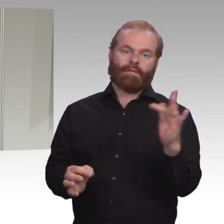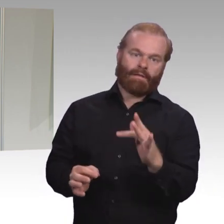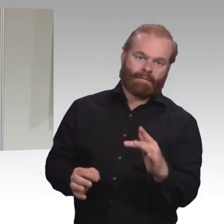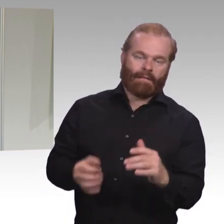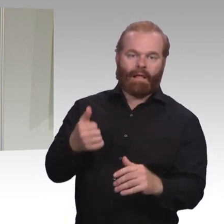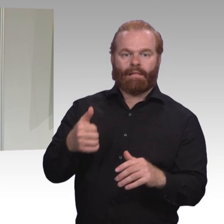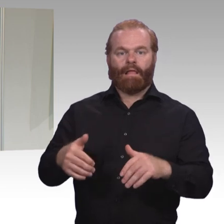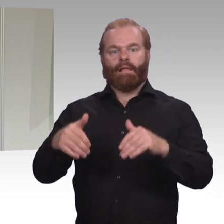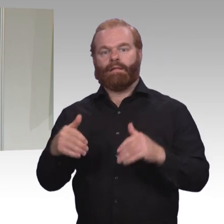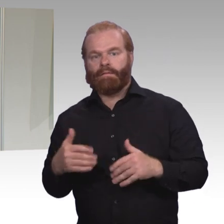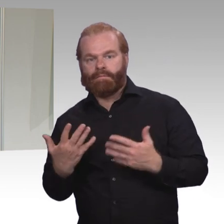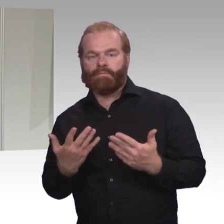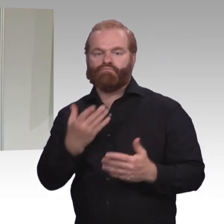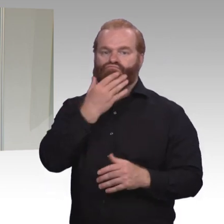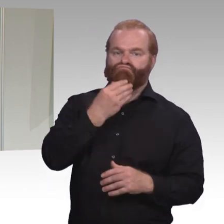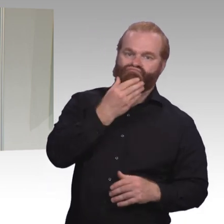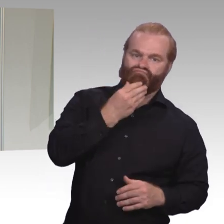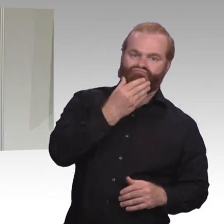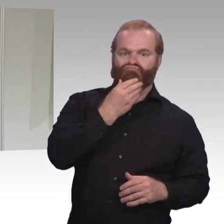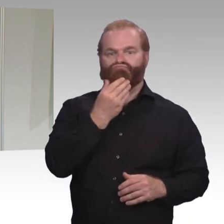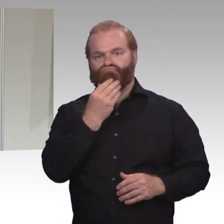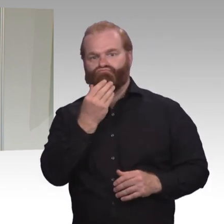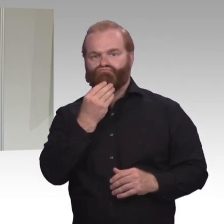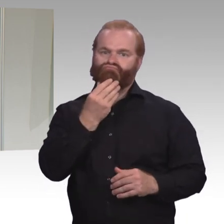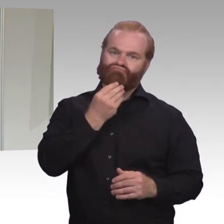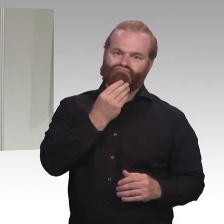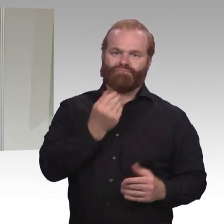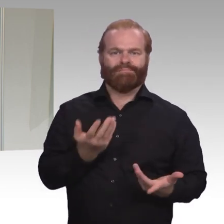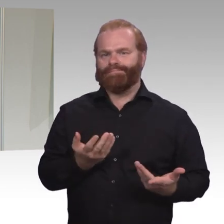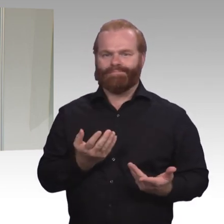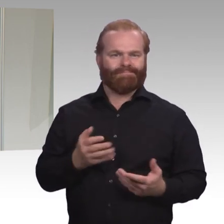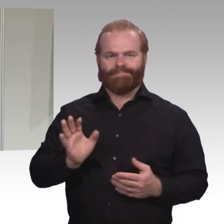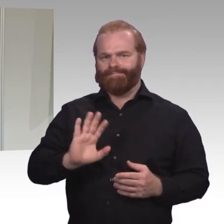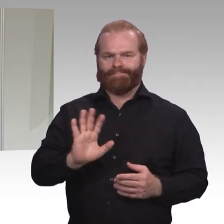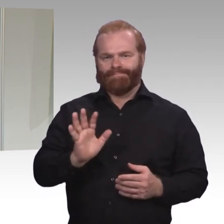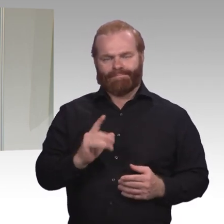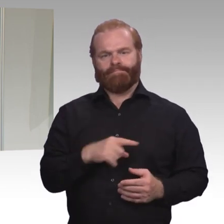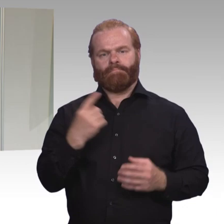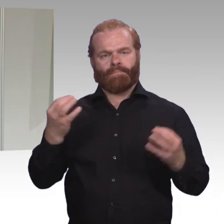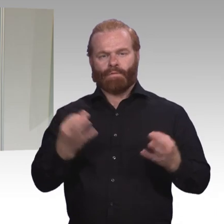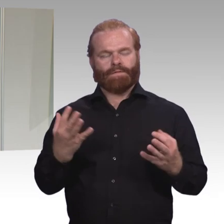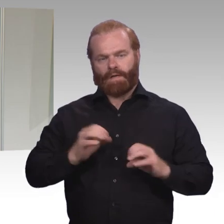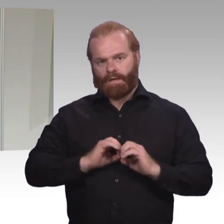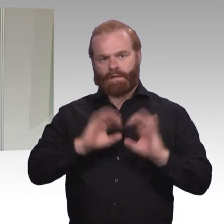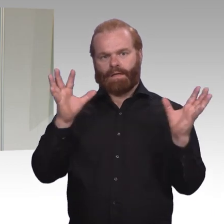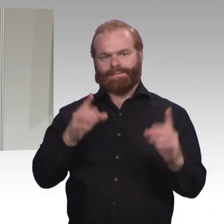eine klare Strategie, um aus der Stärke heraus unseren Frieden zu gewährleisten.